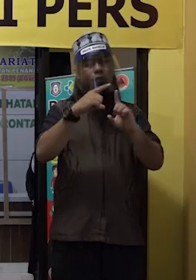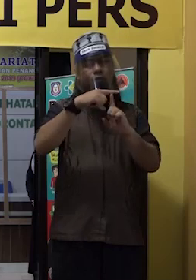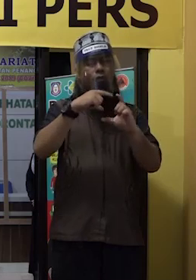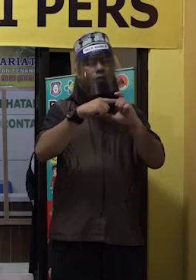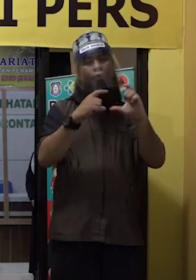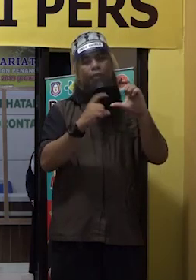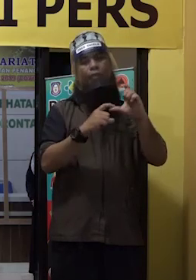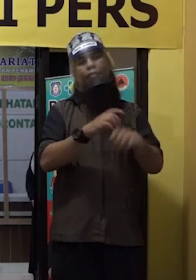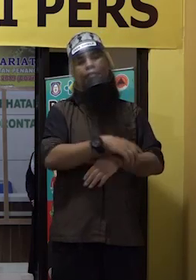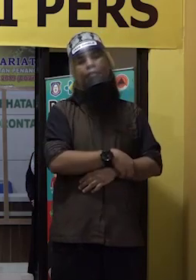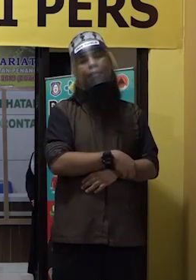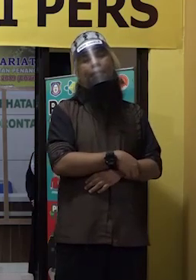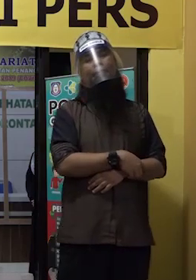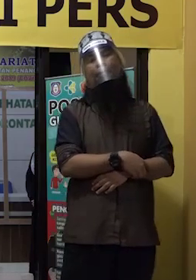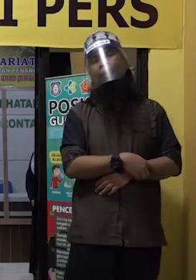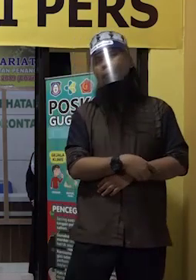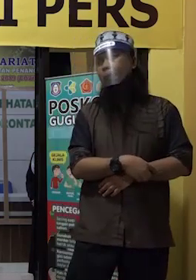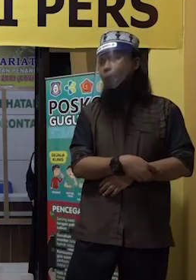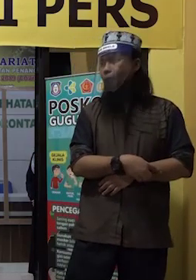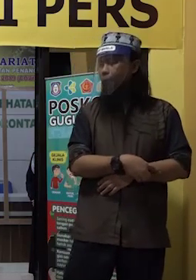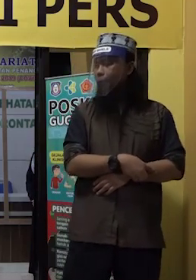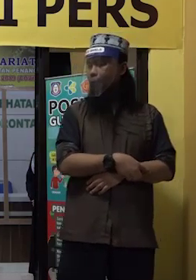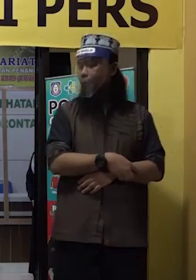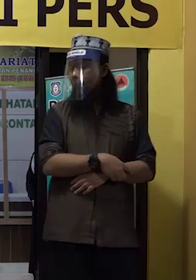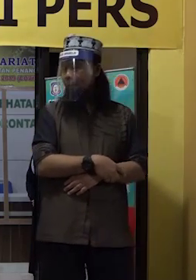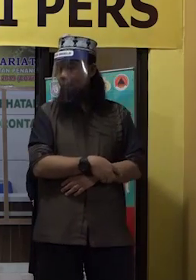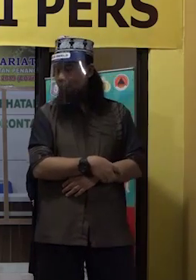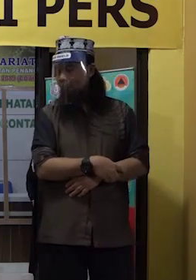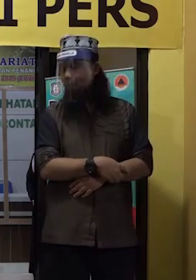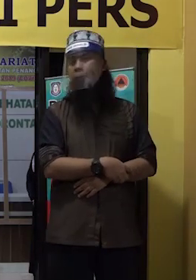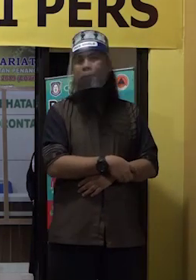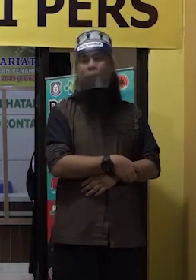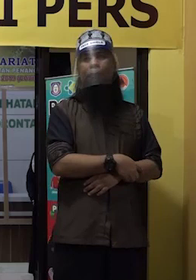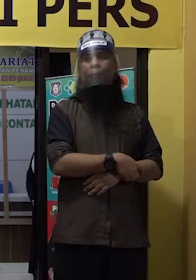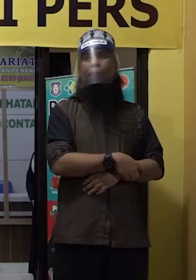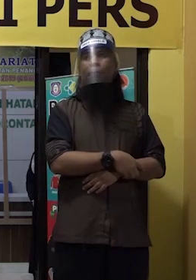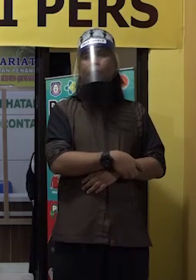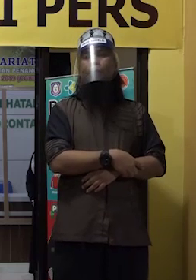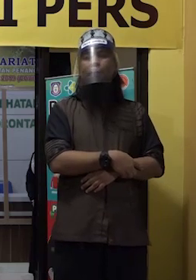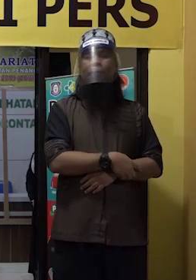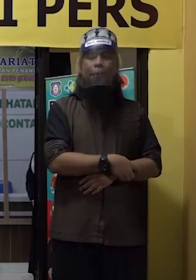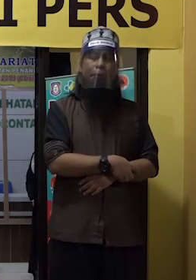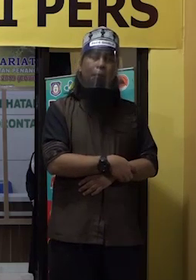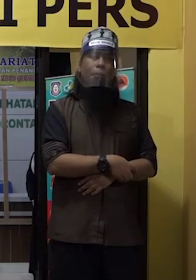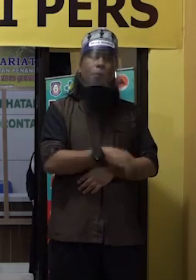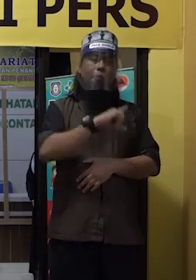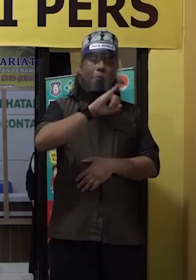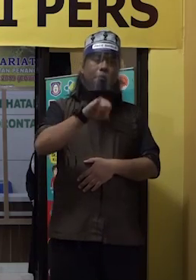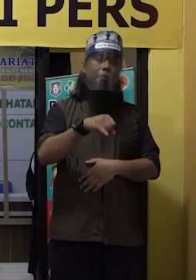protokol. Pertanyaannya adalah jika ada keluarga yang meminta, jadi